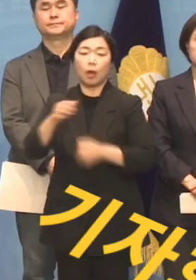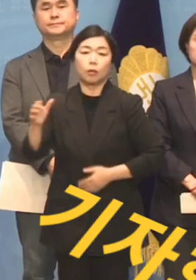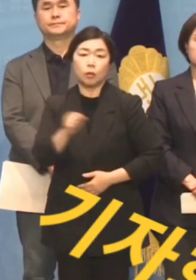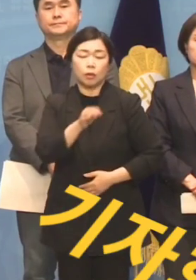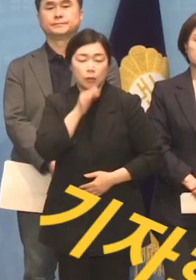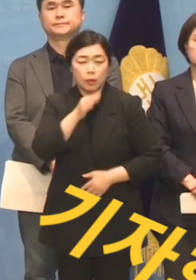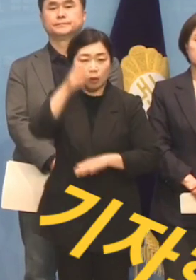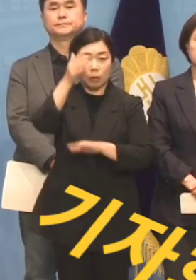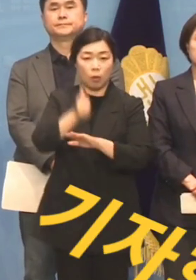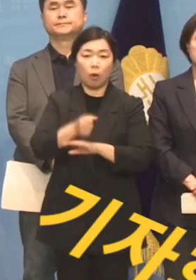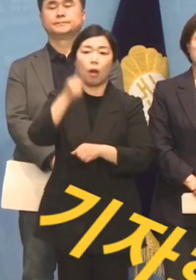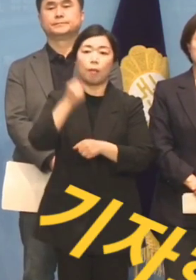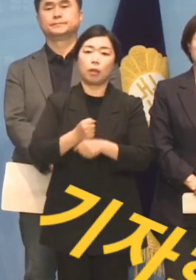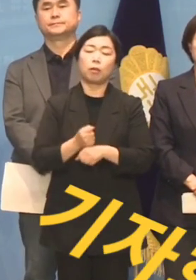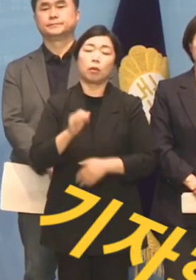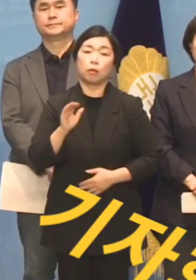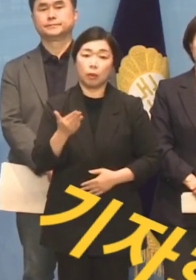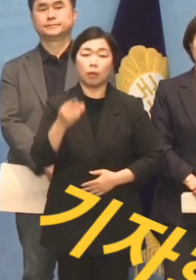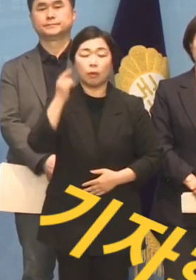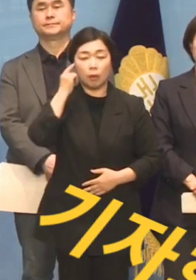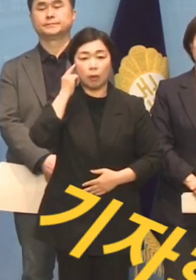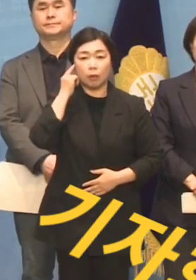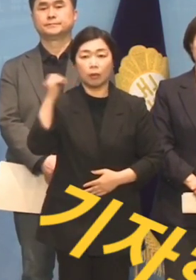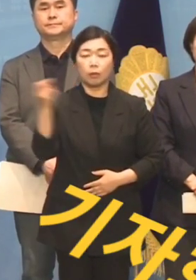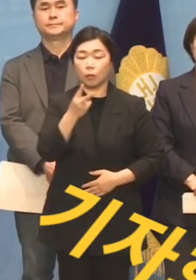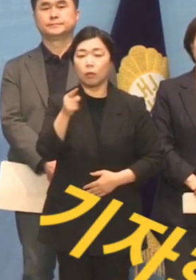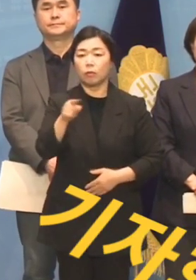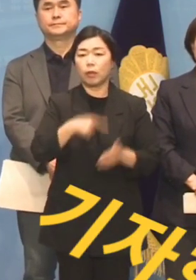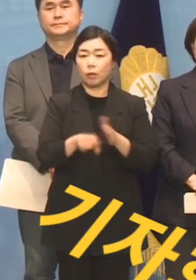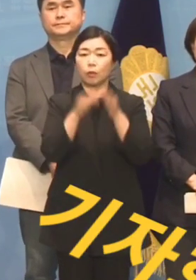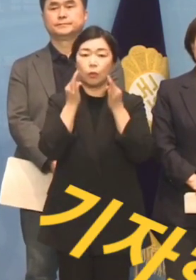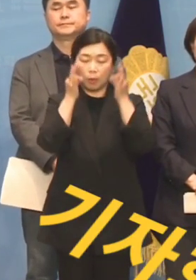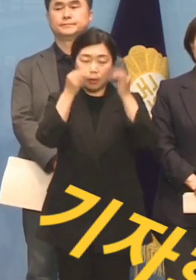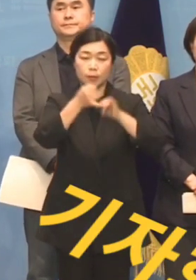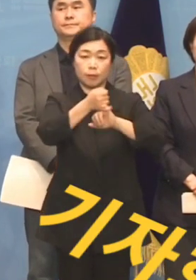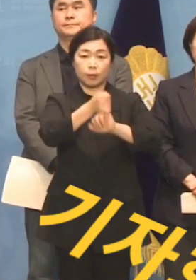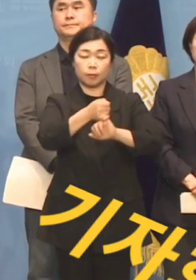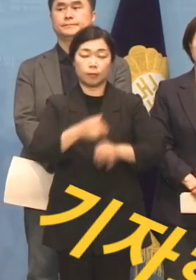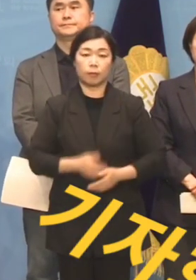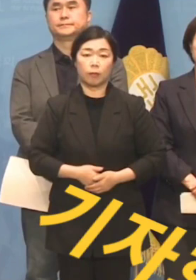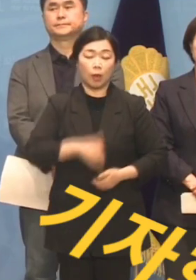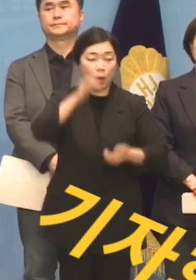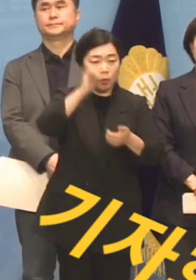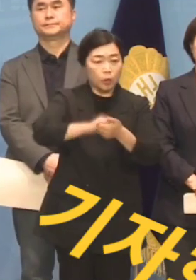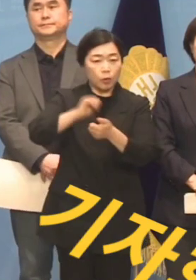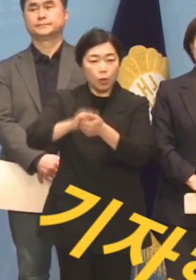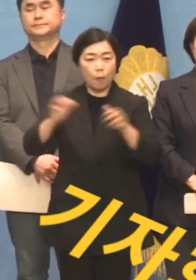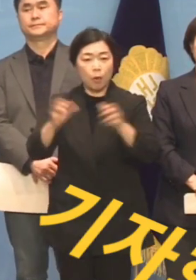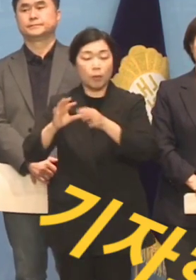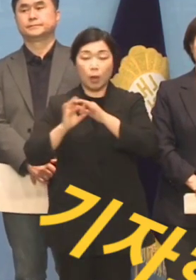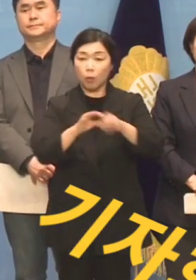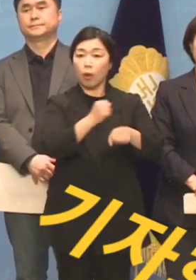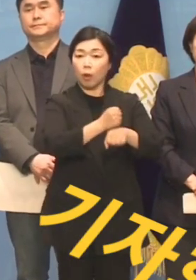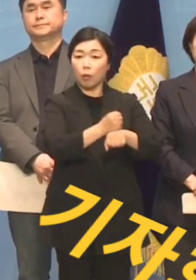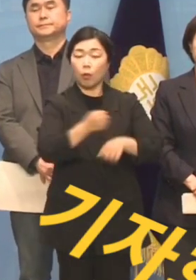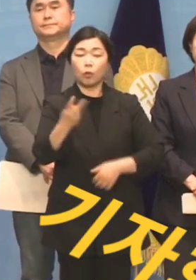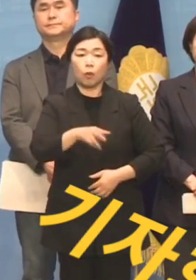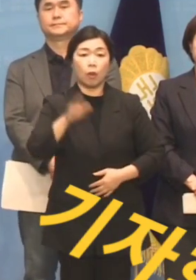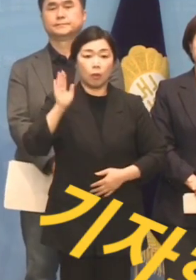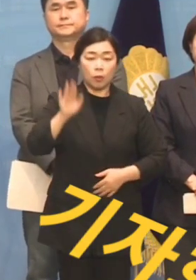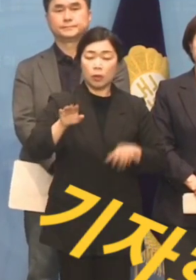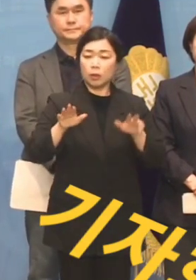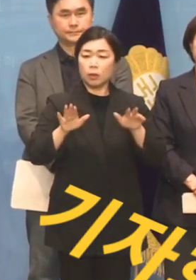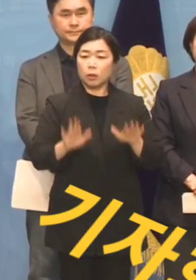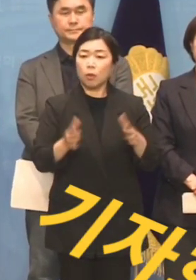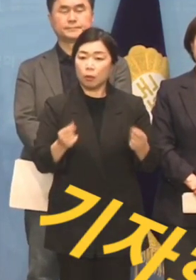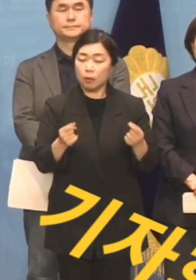실질적인 결과를 이끌어내는 데 노력할 것입니다. 정기적으로 이어지던 모임을 계속할 것이고 또